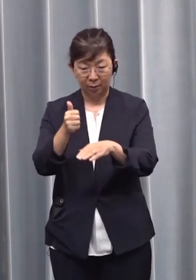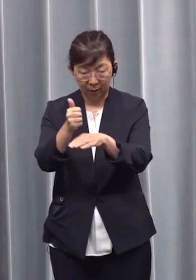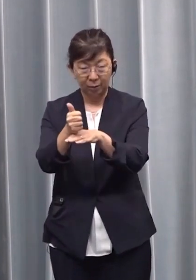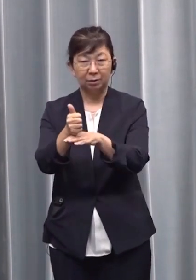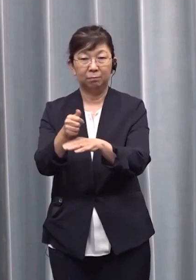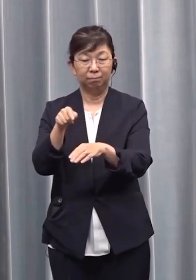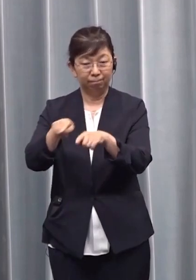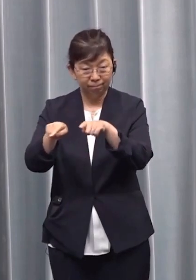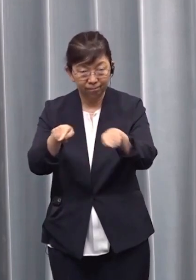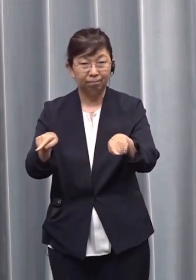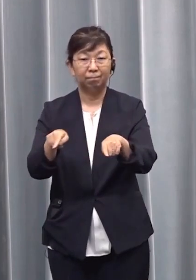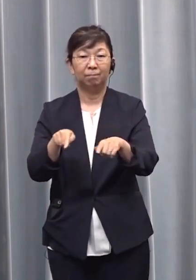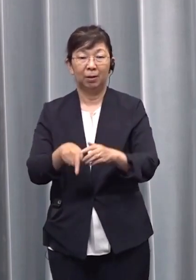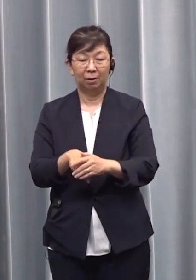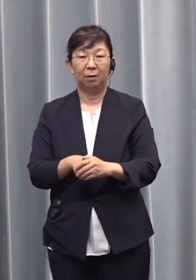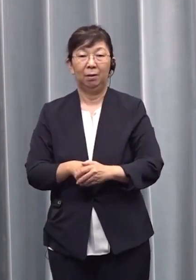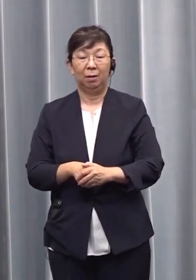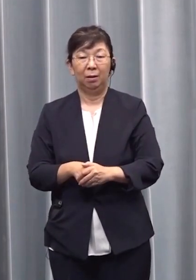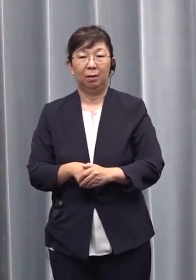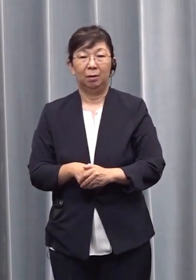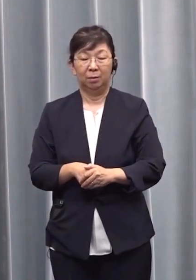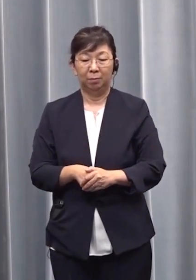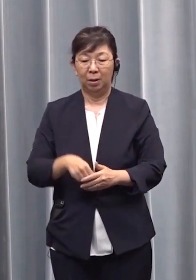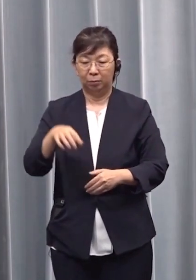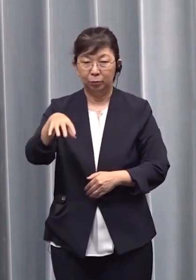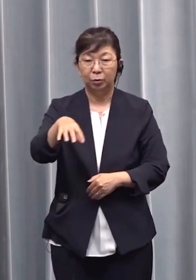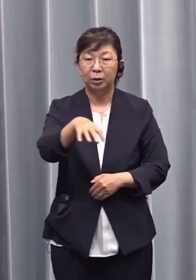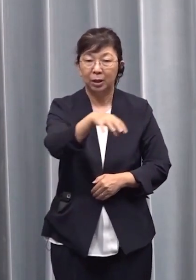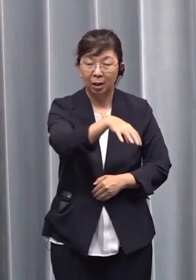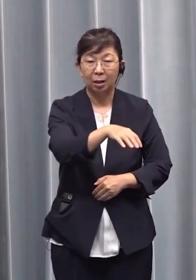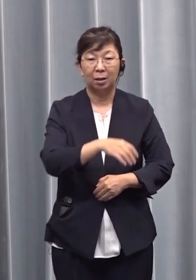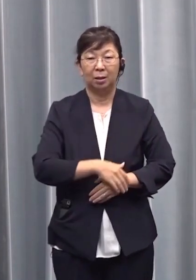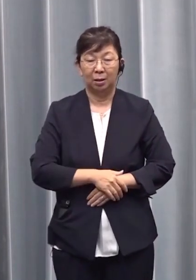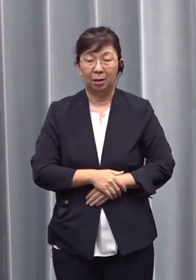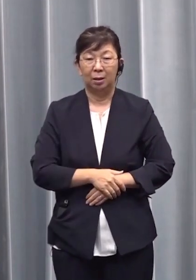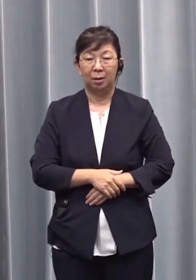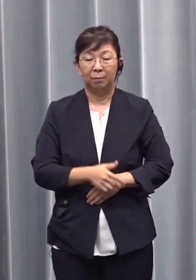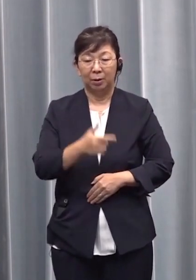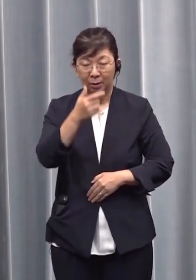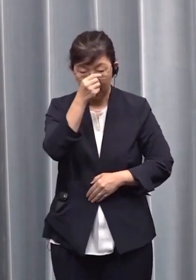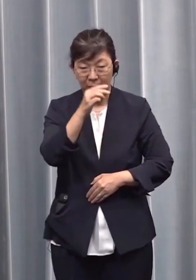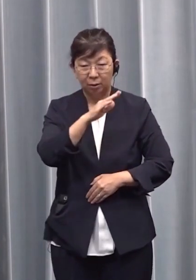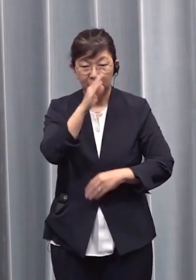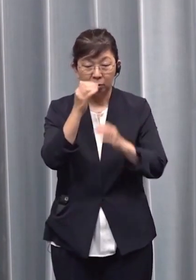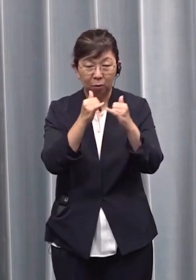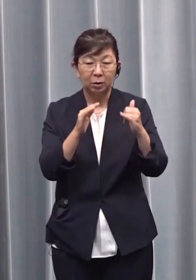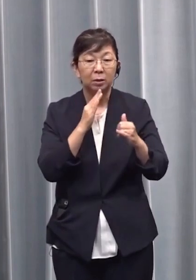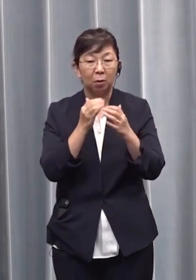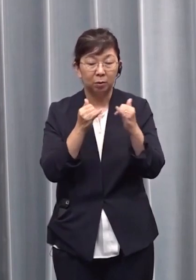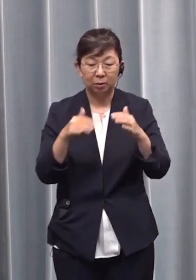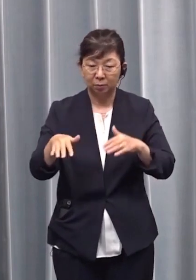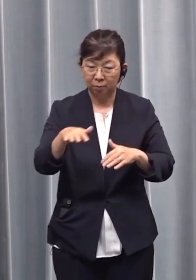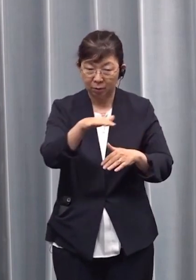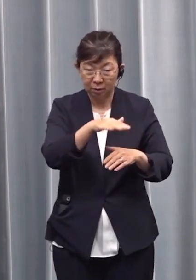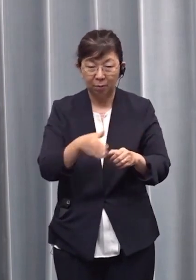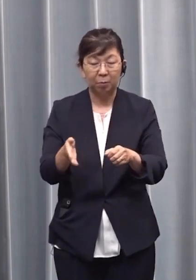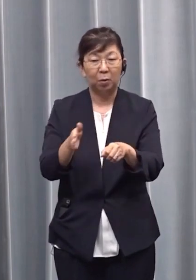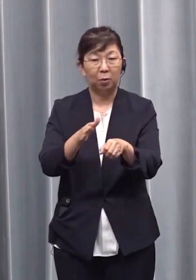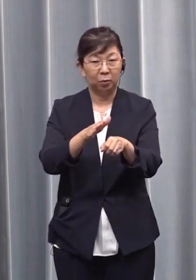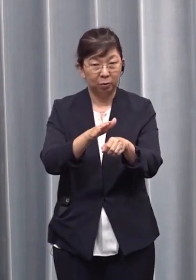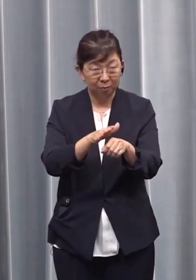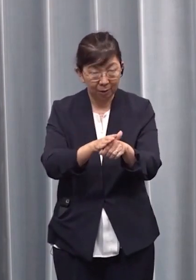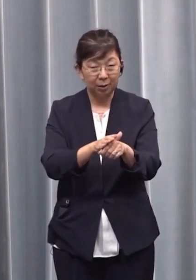とですね、各分野の、また被害当事者の方々も含めて、ヒアリング